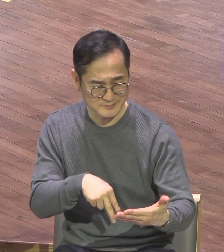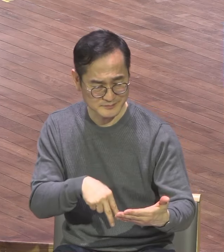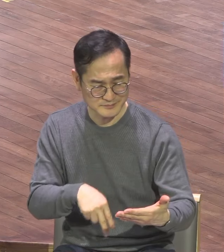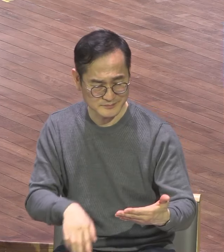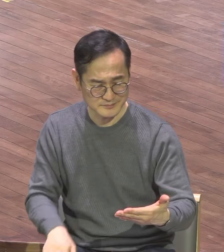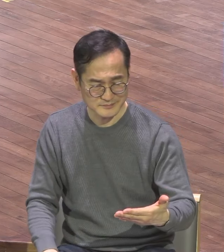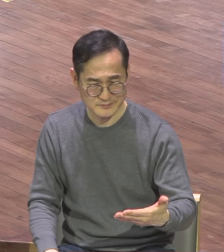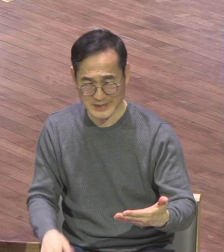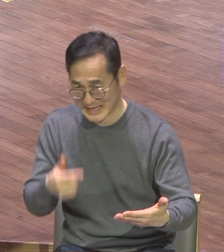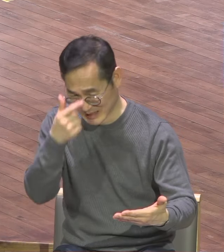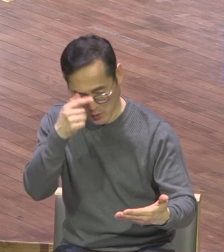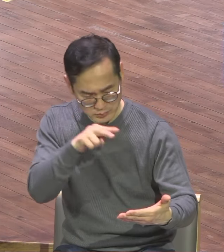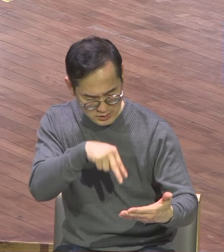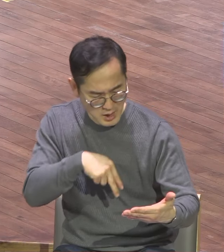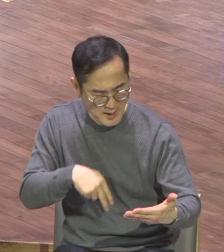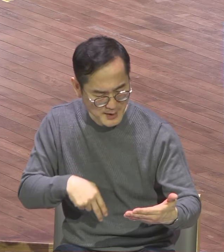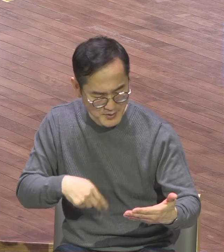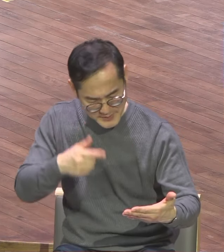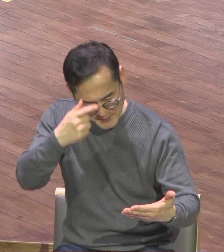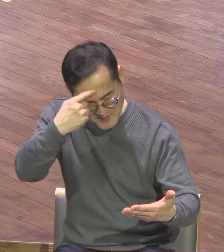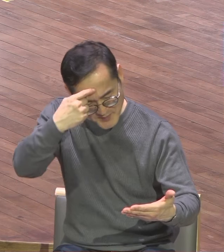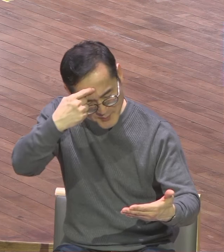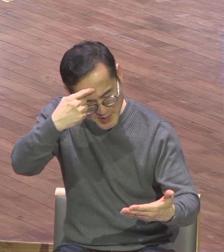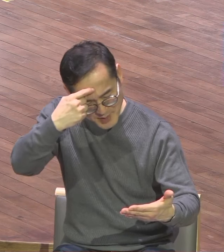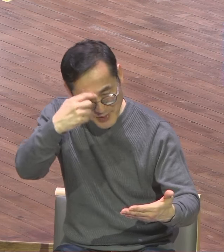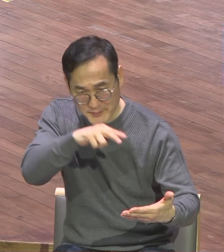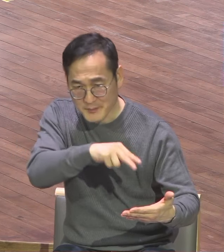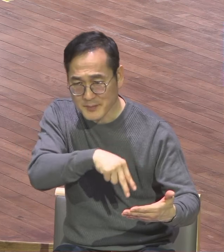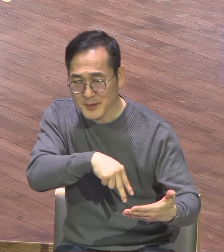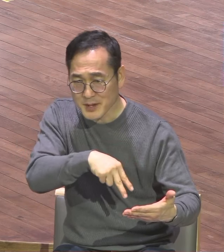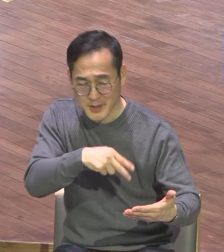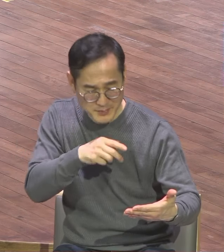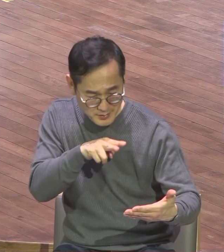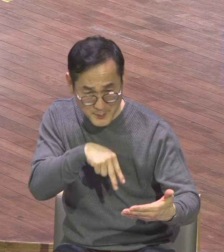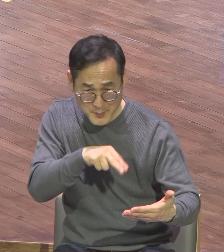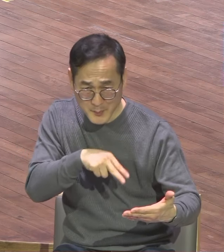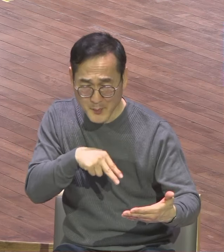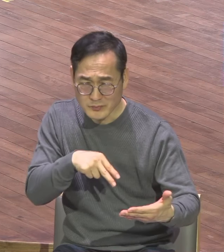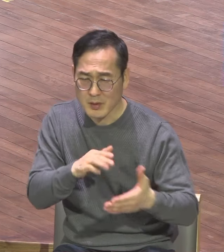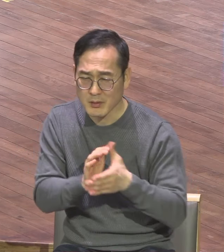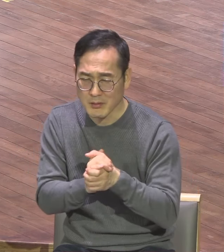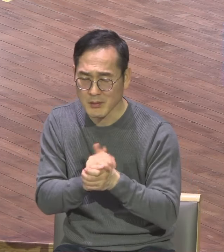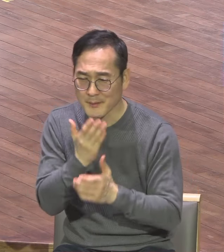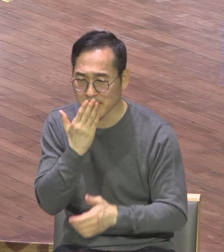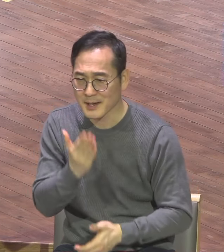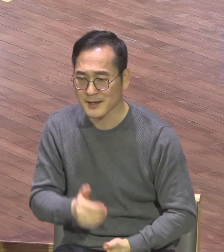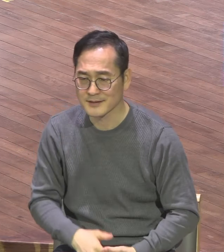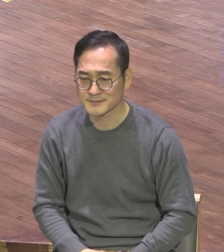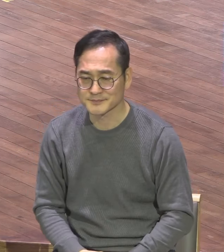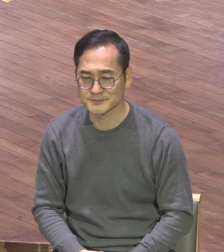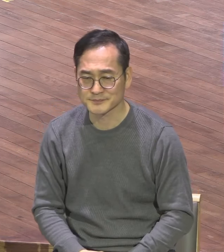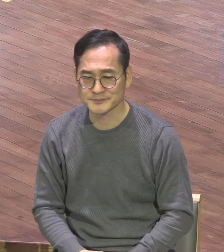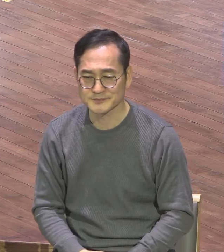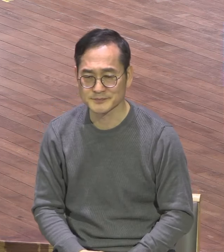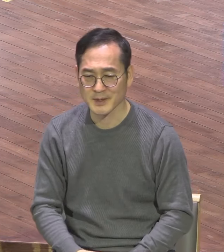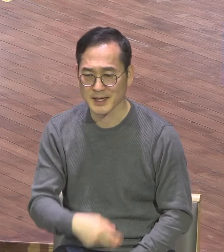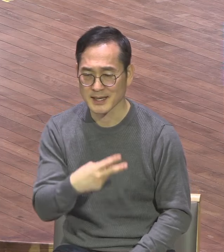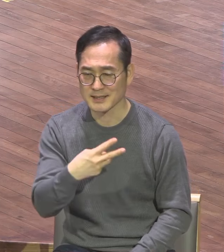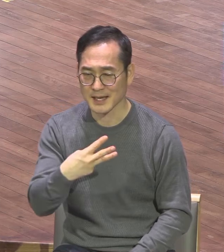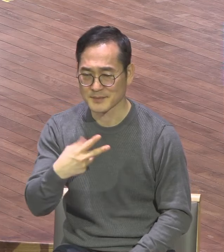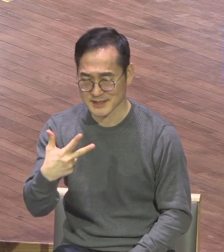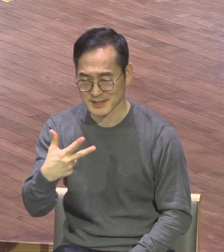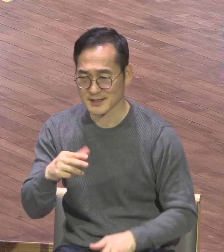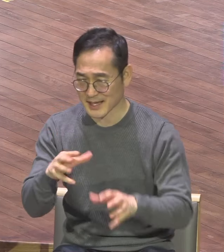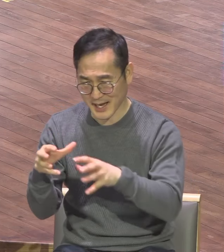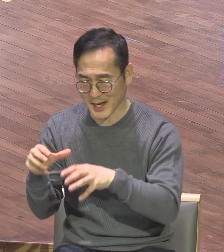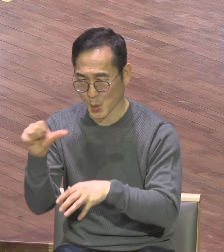기도할 수 있도록 뭐 여러분이 머릿속에 쫙 집어넣으면 돼요. 막 보고 해도 되고요. 우리 237 나라 5천 종교 보호마의